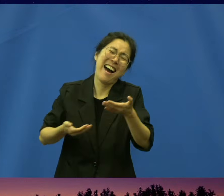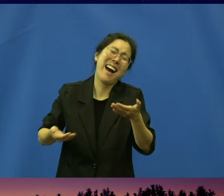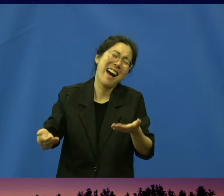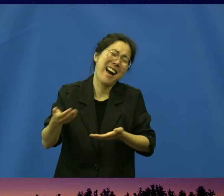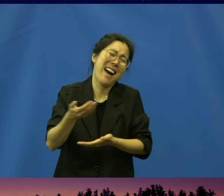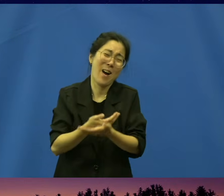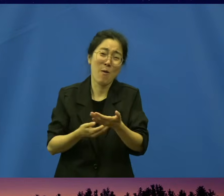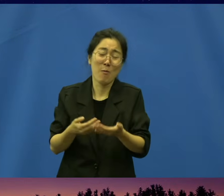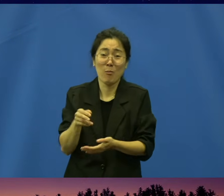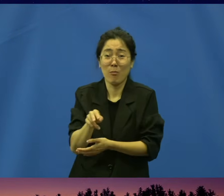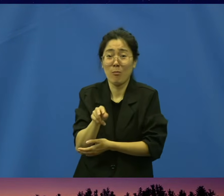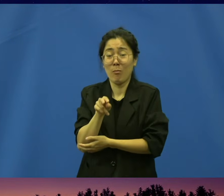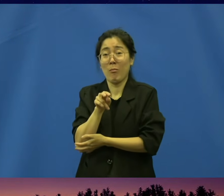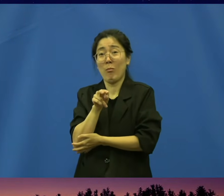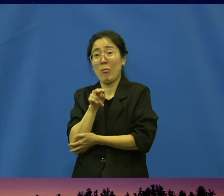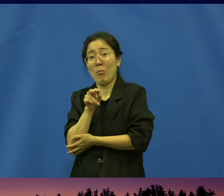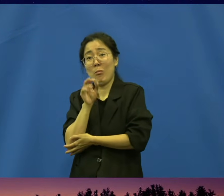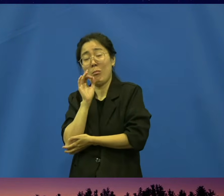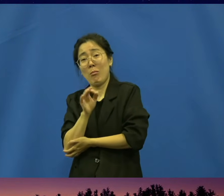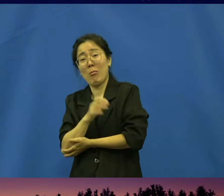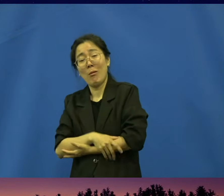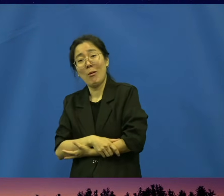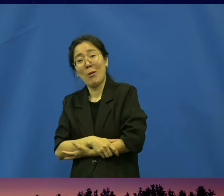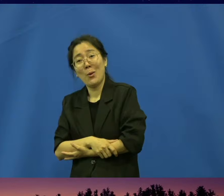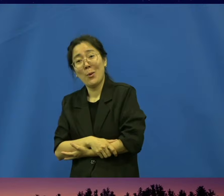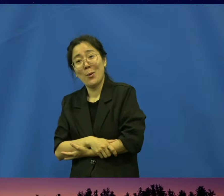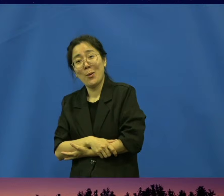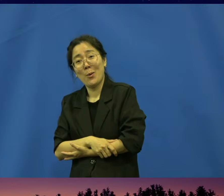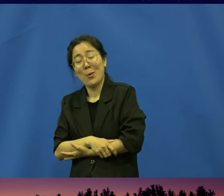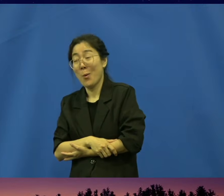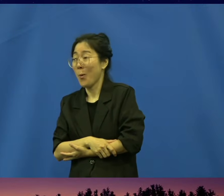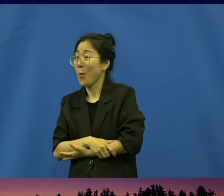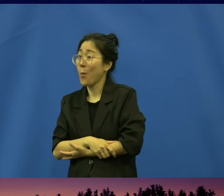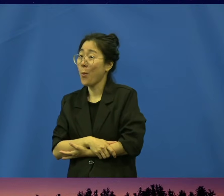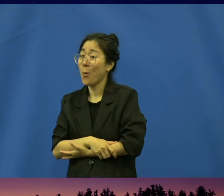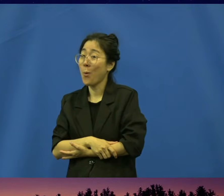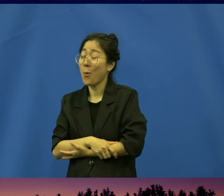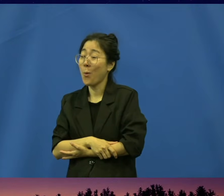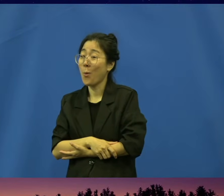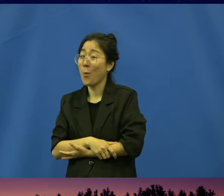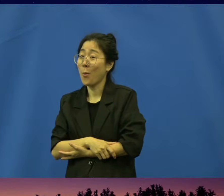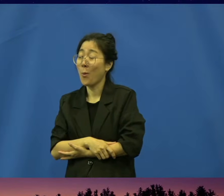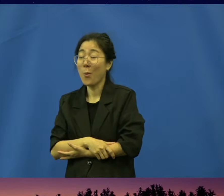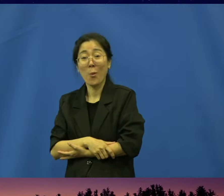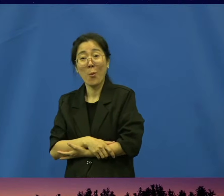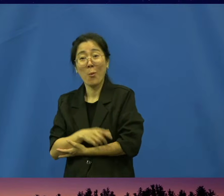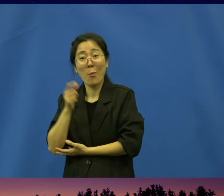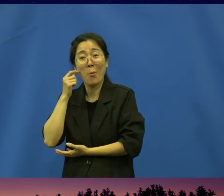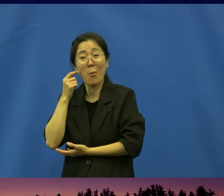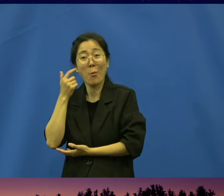허물 없이 서로 얘기하는 이런 것들이 저한테는 그때 충격이었어요. 예.